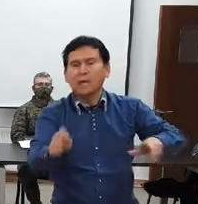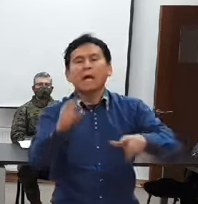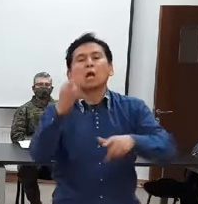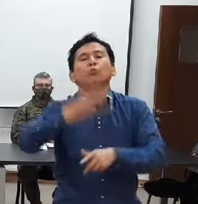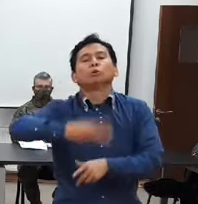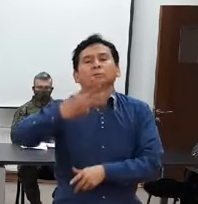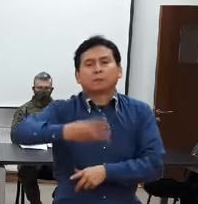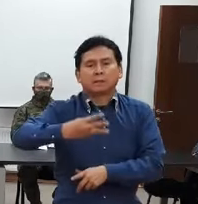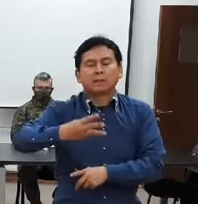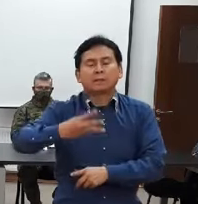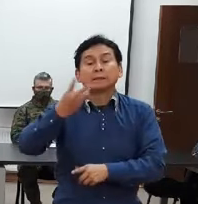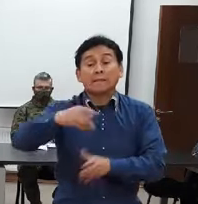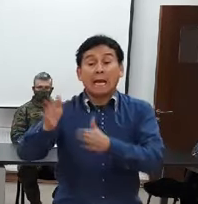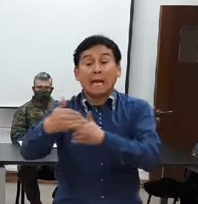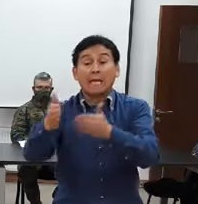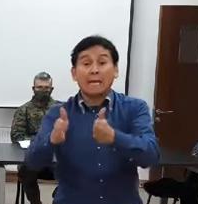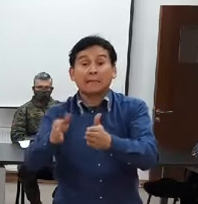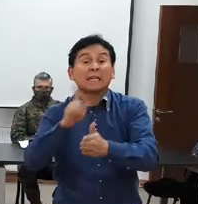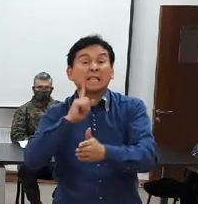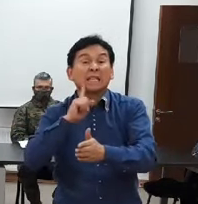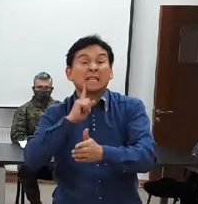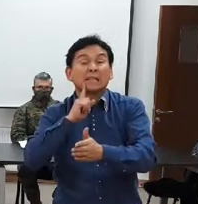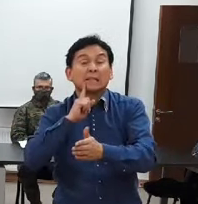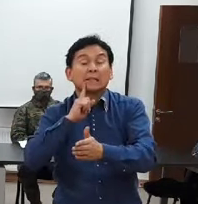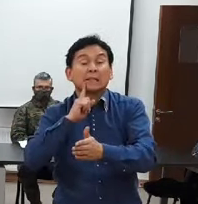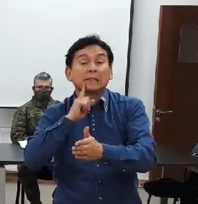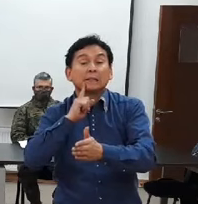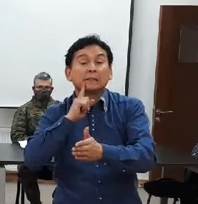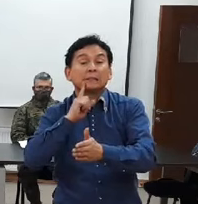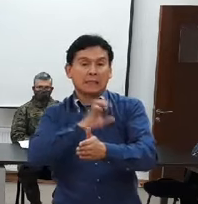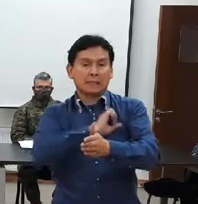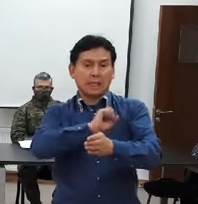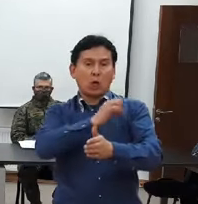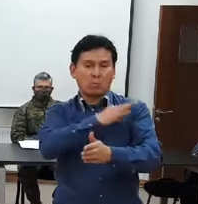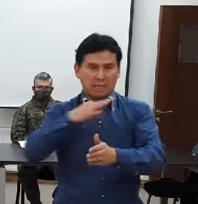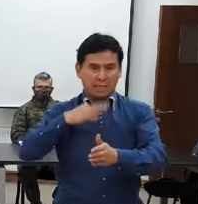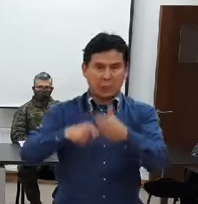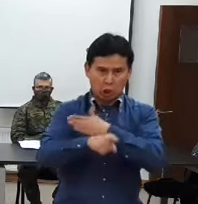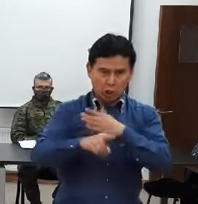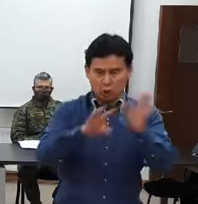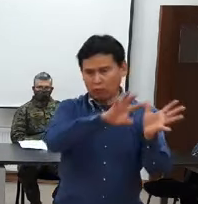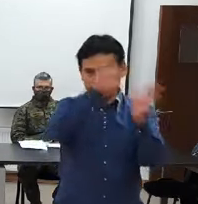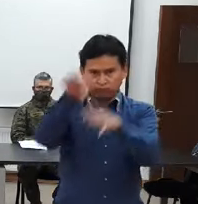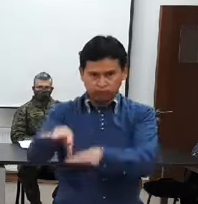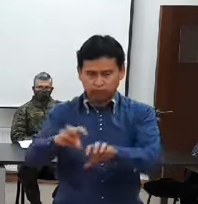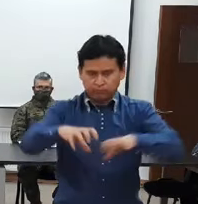municipios. Y las canastas son recursos que se manejan a través del Ministerio del Interior.